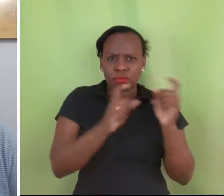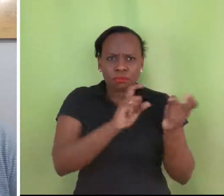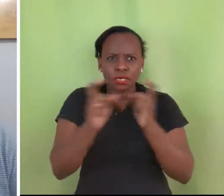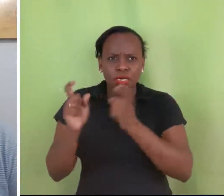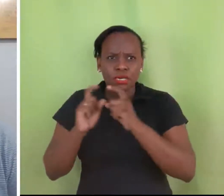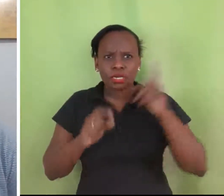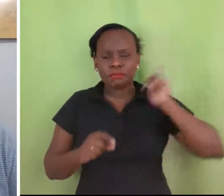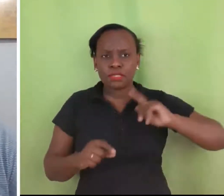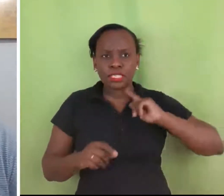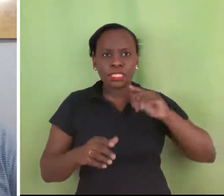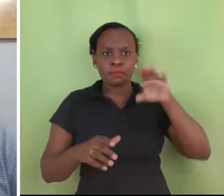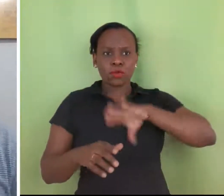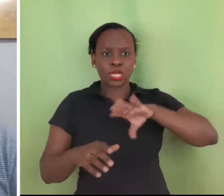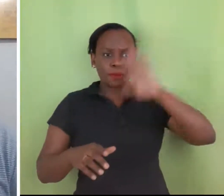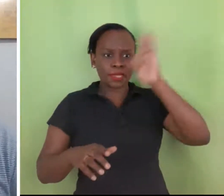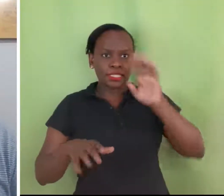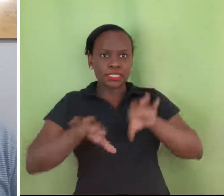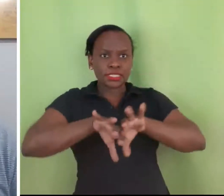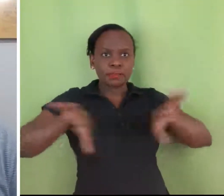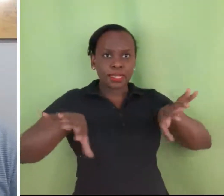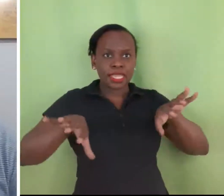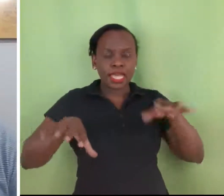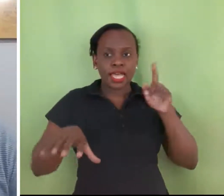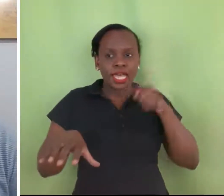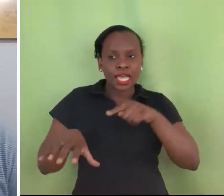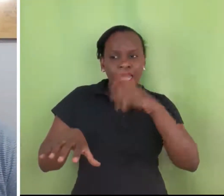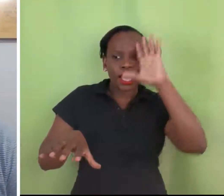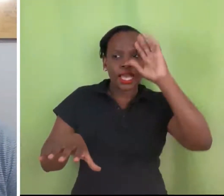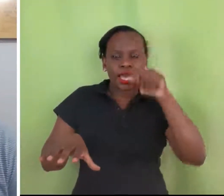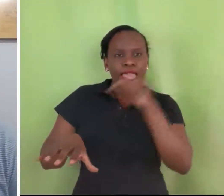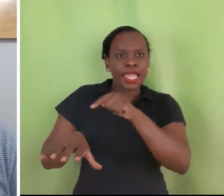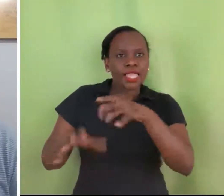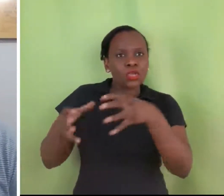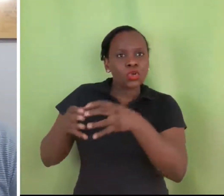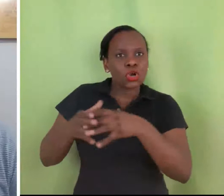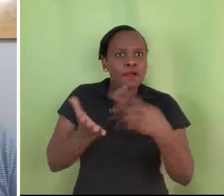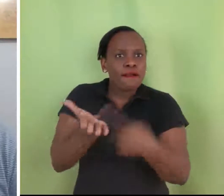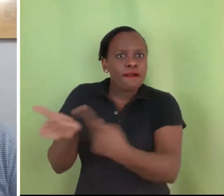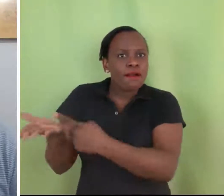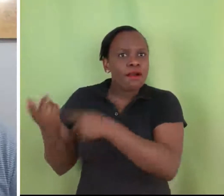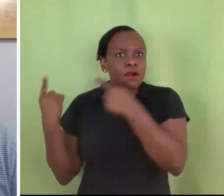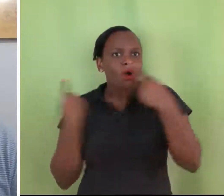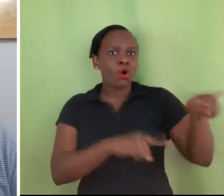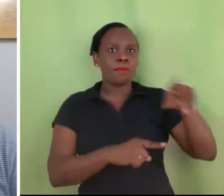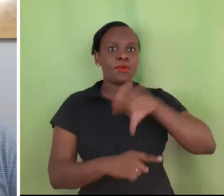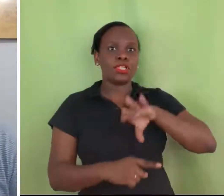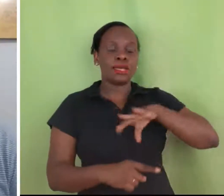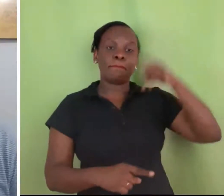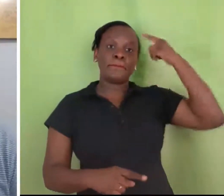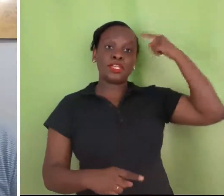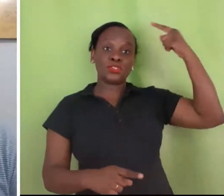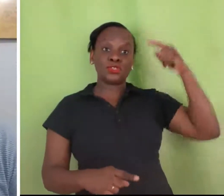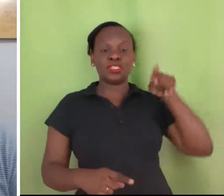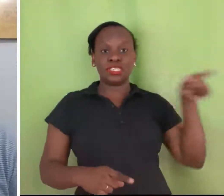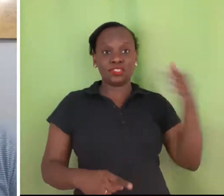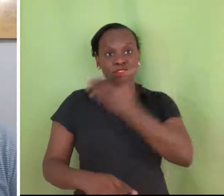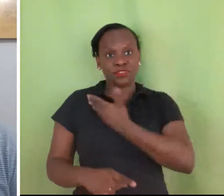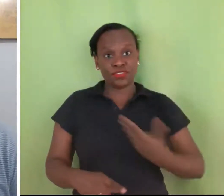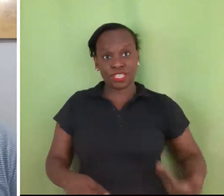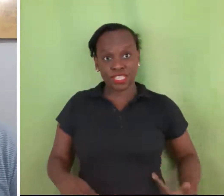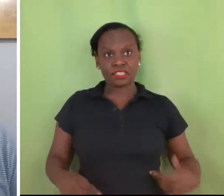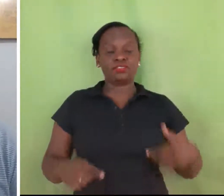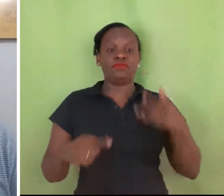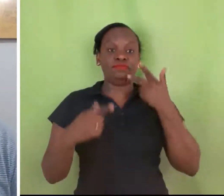para separar o Brasil de Portugal, como pessoas que estavam tramando contra Portugal, né? Foram considerados pelas autoridades